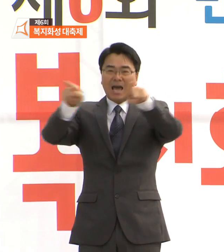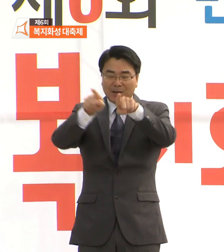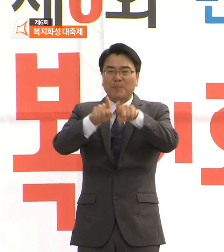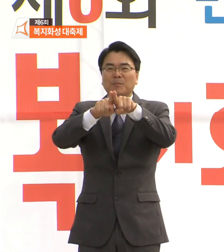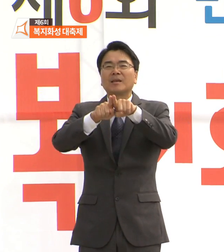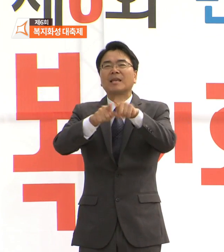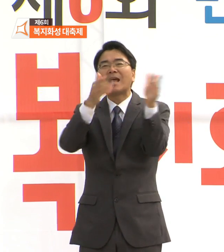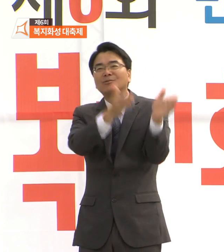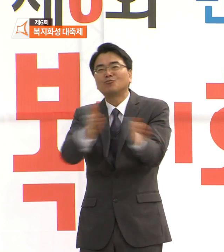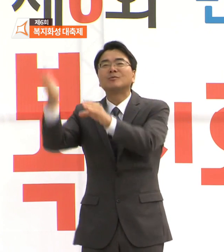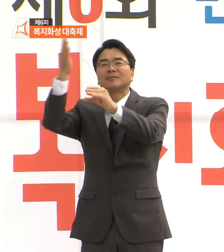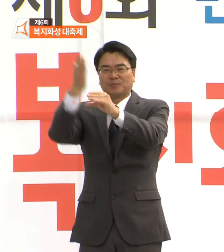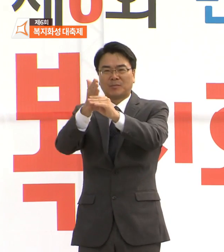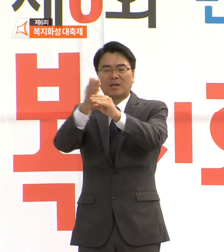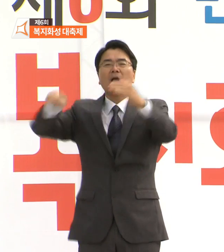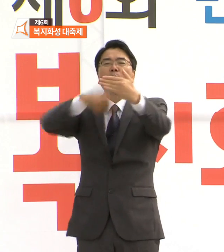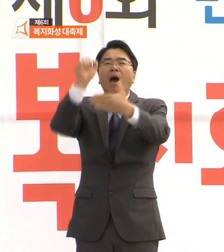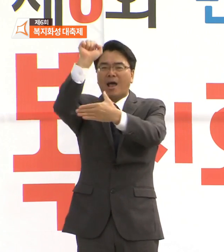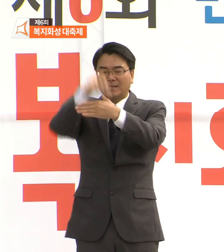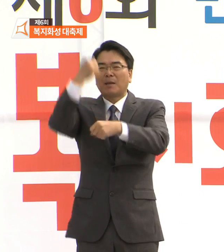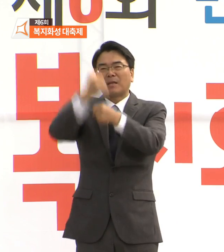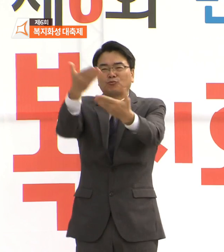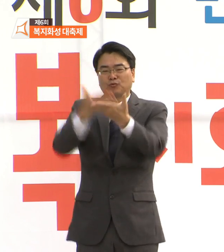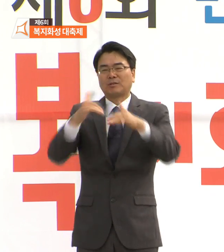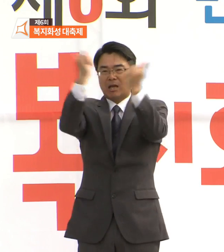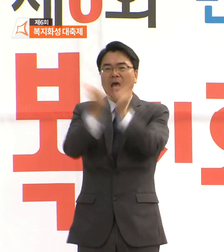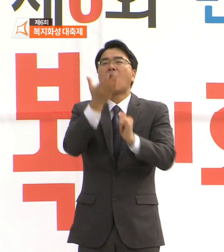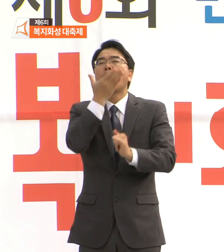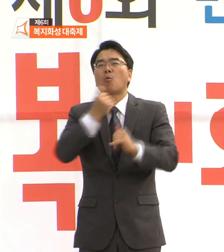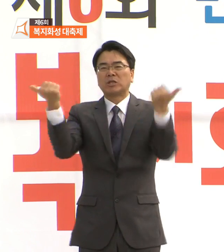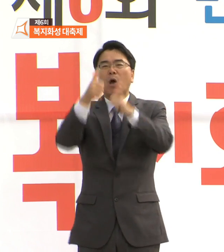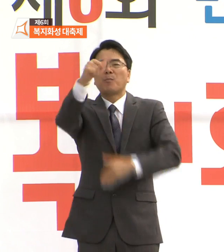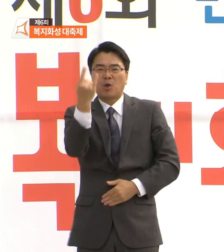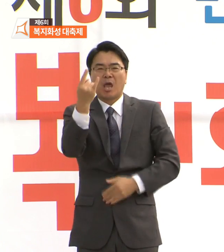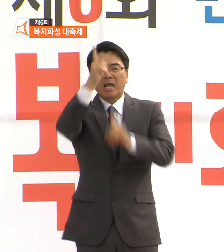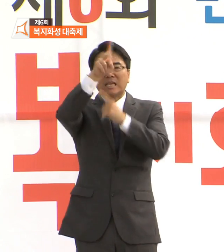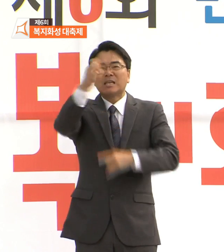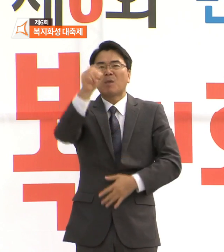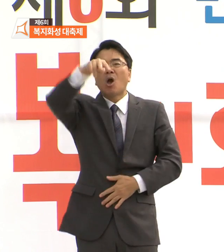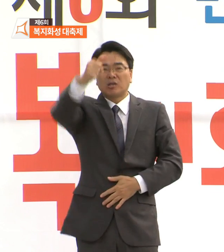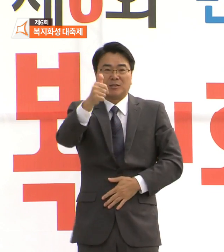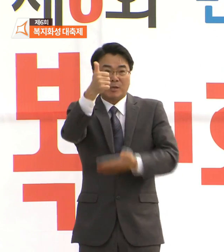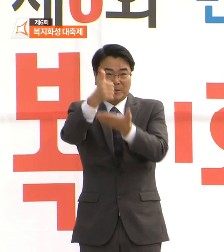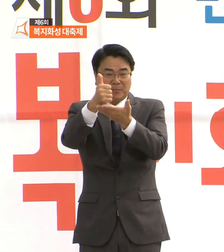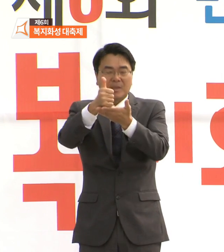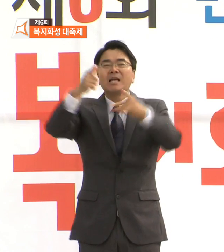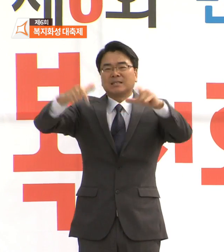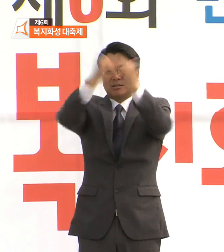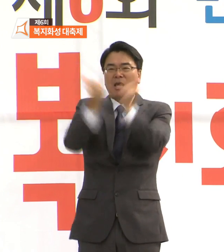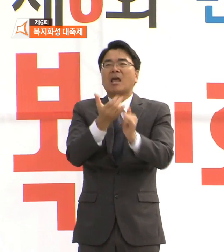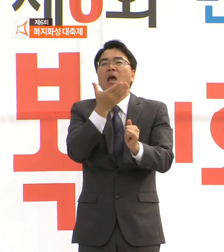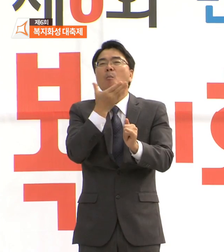이 행사를 정말 알차게 준비를 해주신 우리 사회복지협의회 저 이명식 회장님과 또